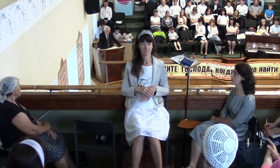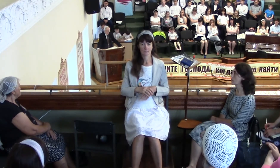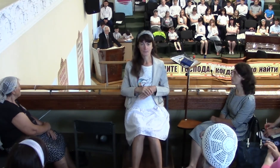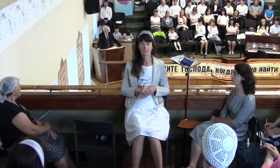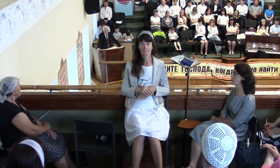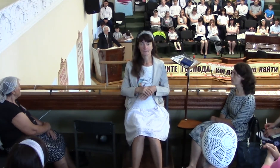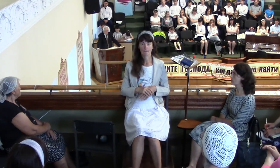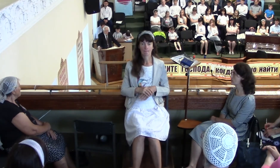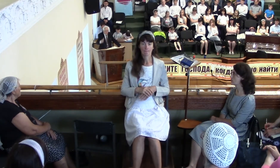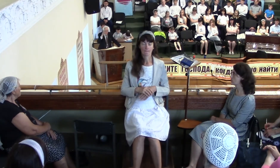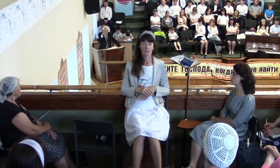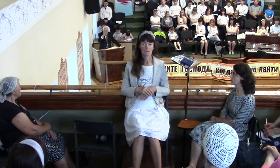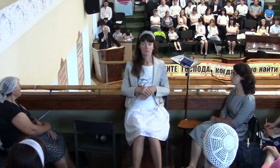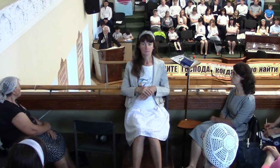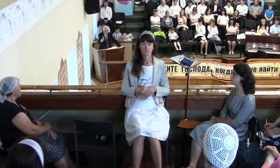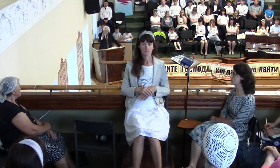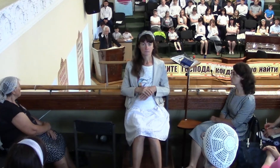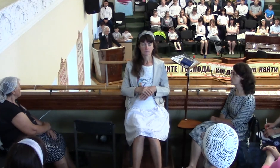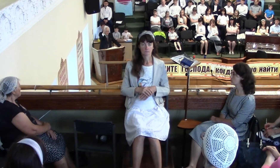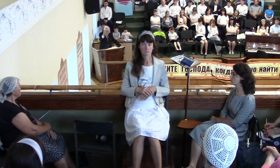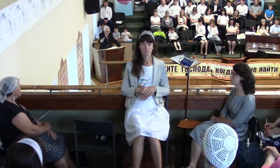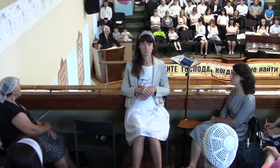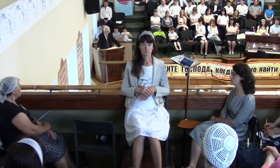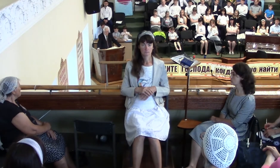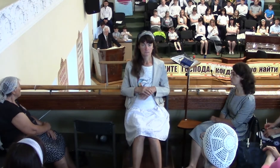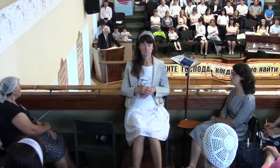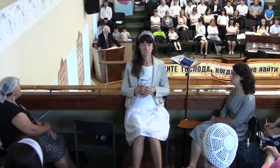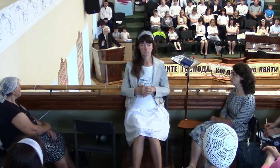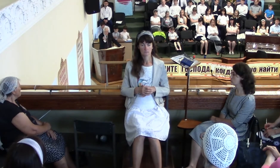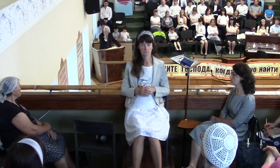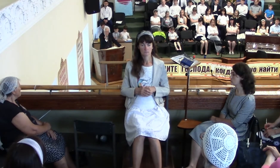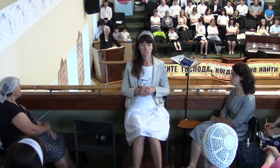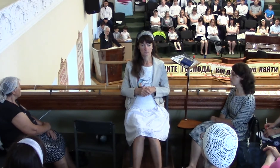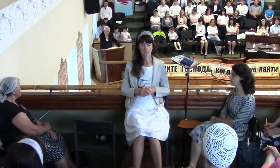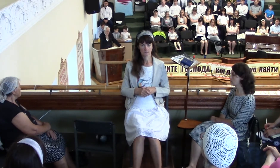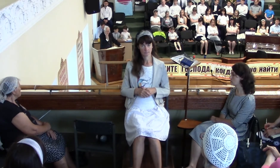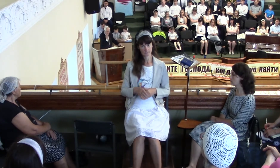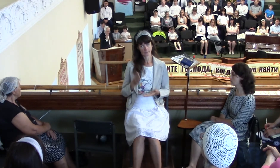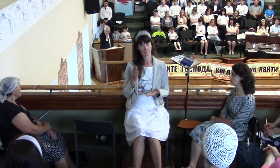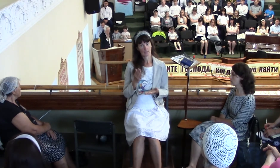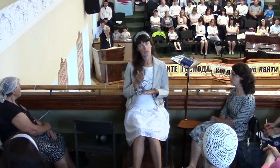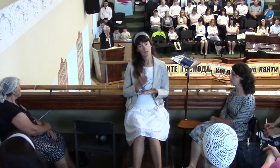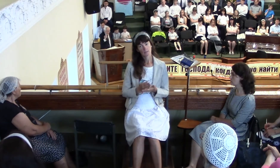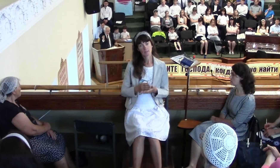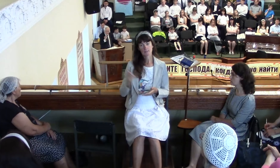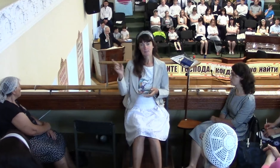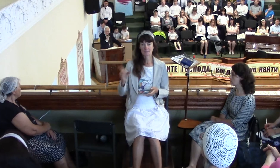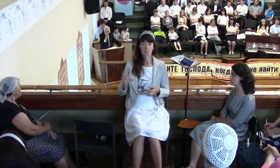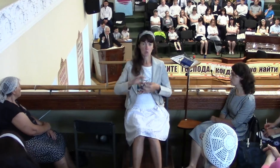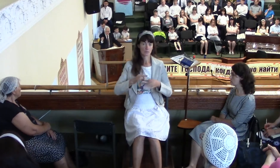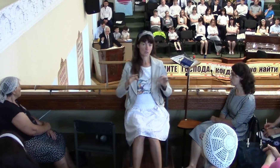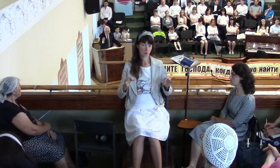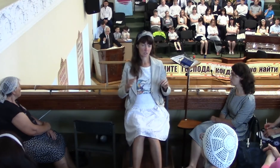стиха, там написано, кто может быть на Святой Горе Божией, и там есть такая строчка, не